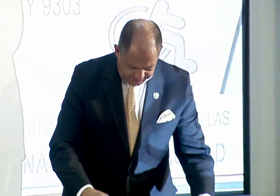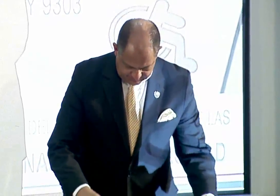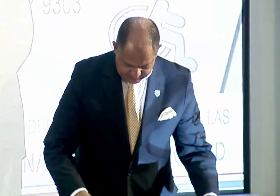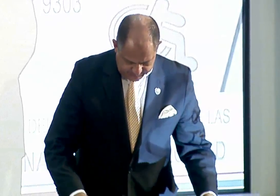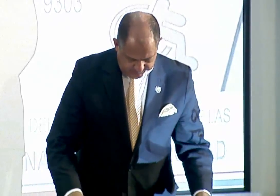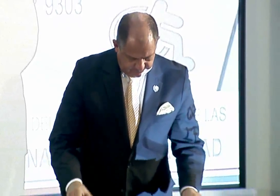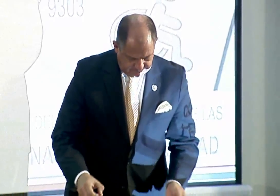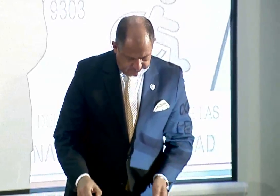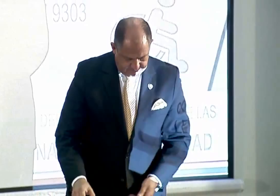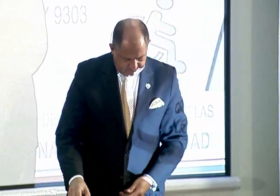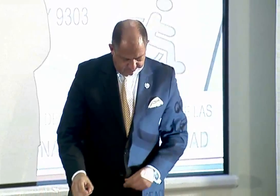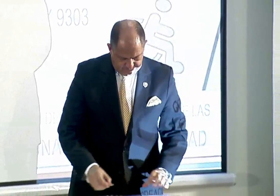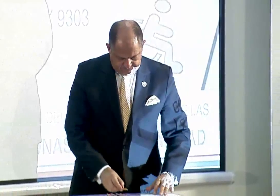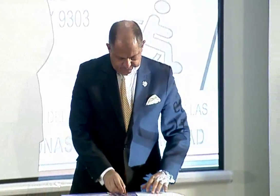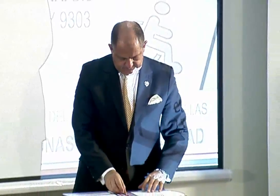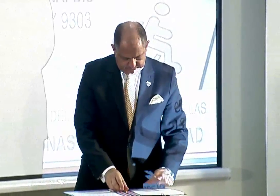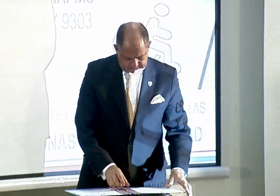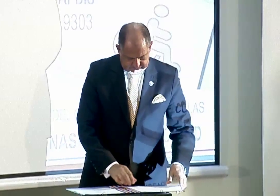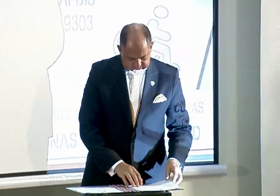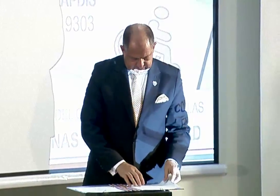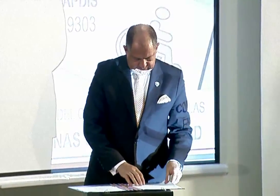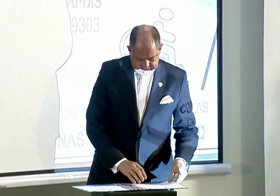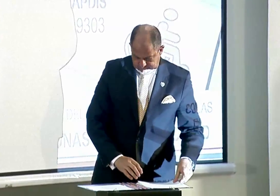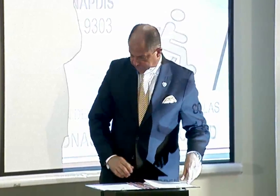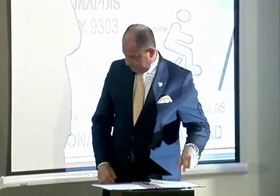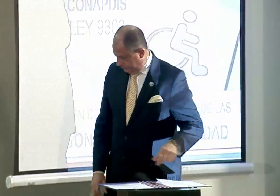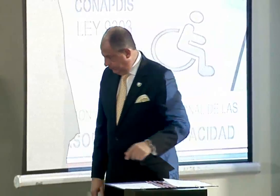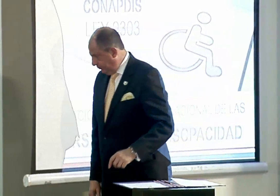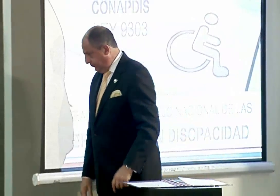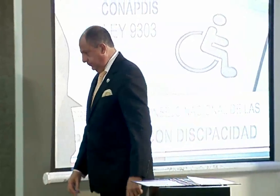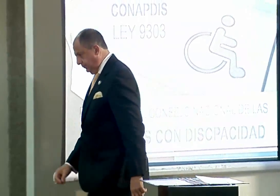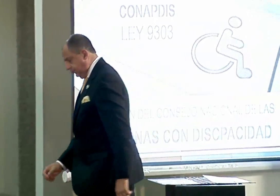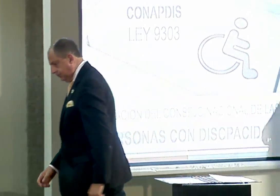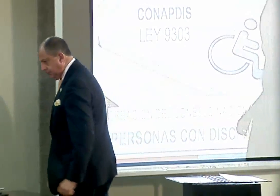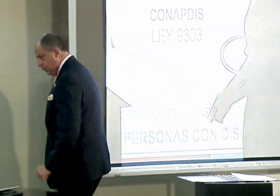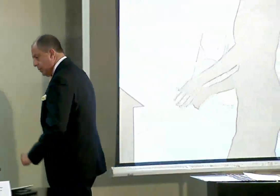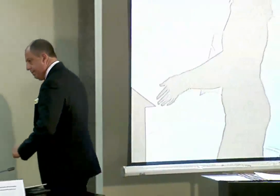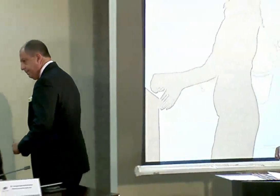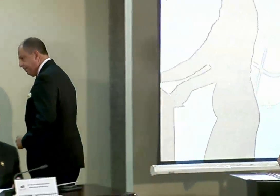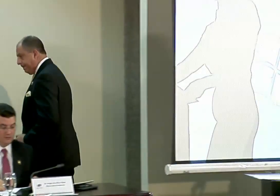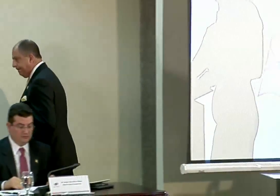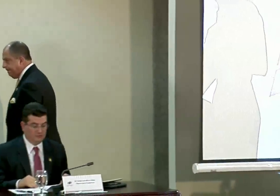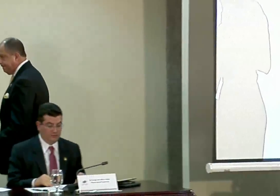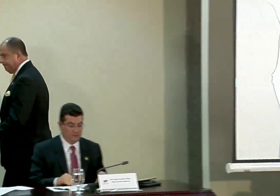Personas con Discapacidad. Y sobre este tema, el Presidente nos brindará un mensaje.